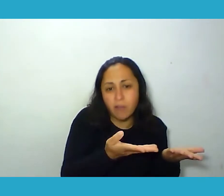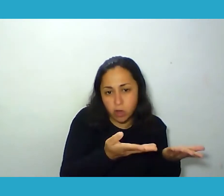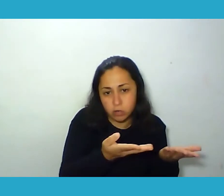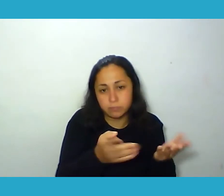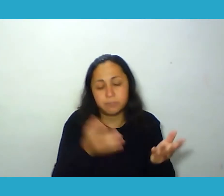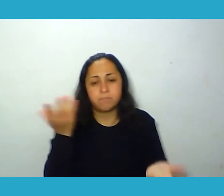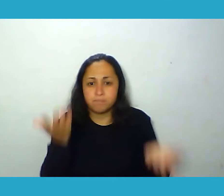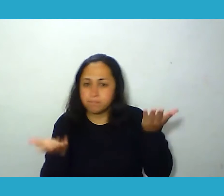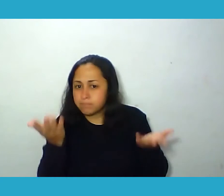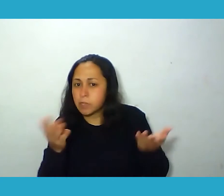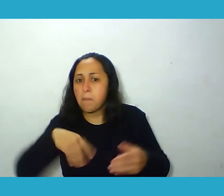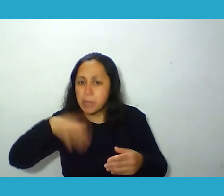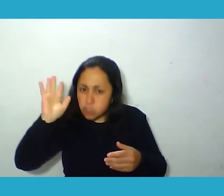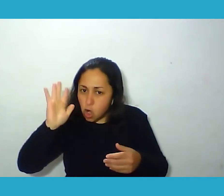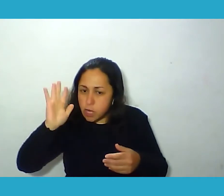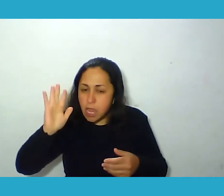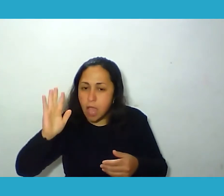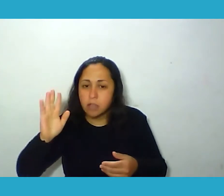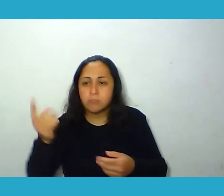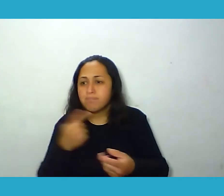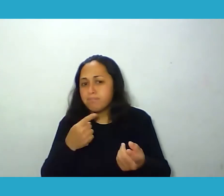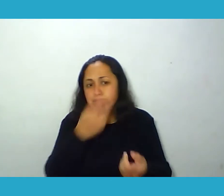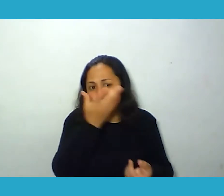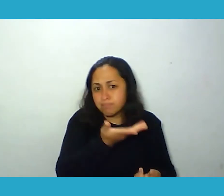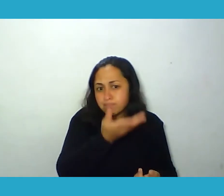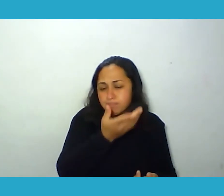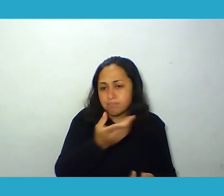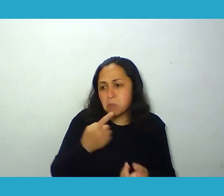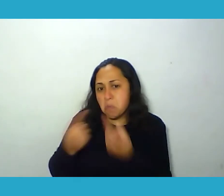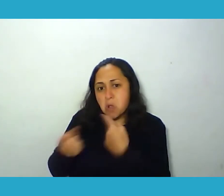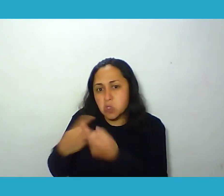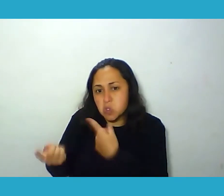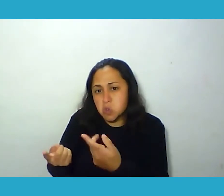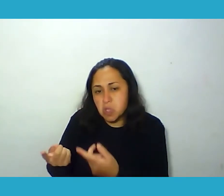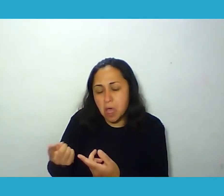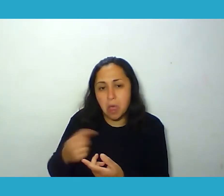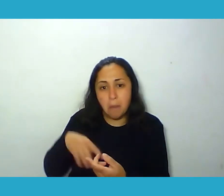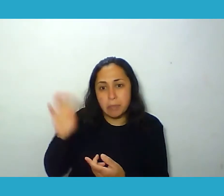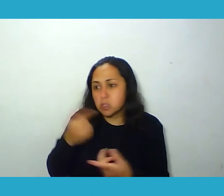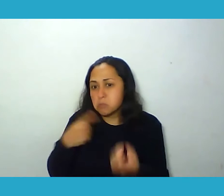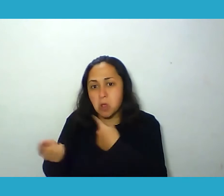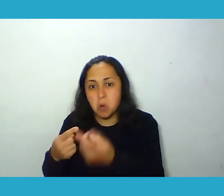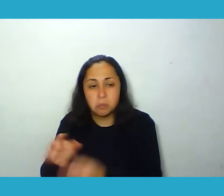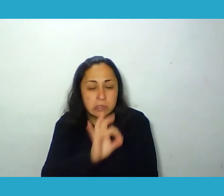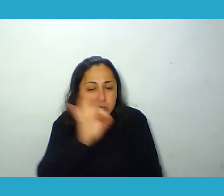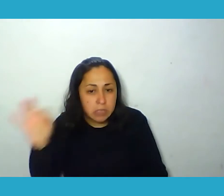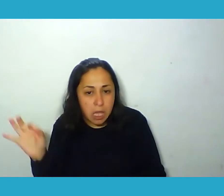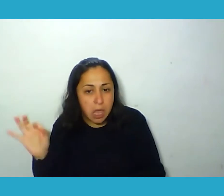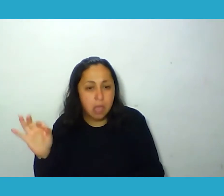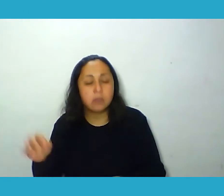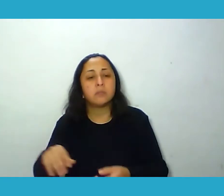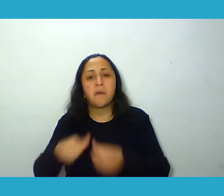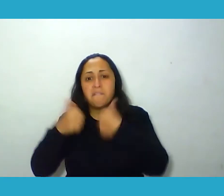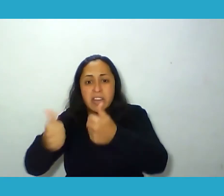funcionarios públicos, ya que la mayoría no ha consultado en su pueblo ni dado razones de por qué esta obra es beneficiosa para el